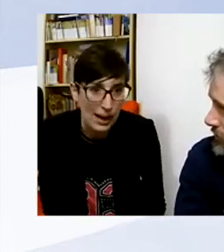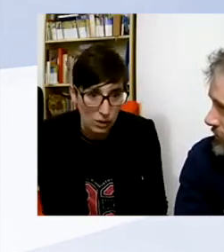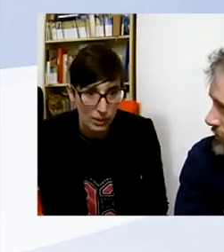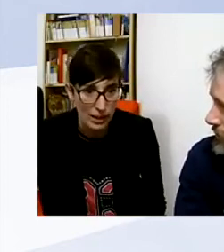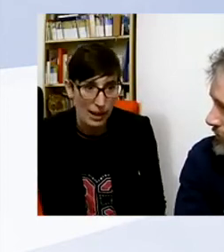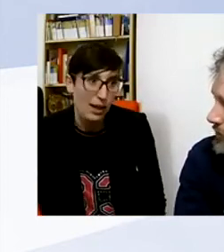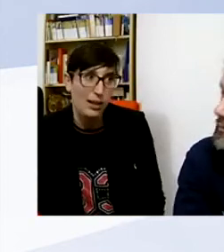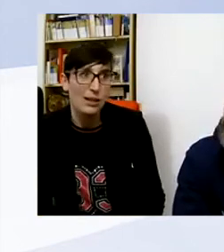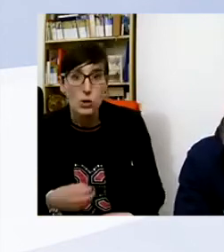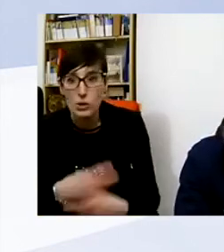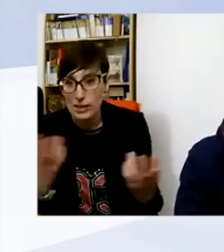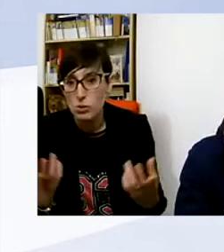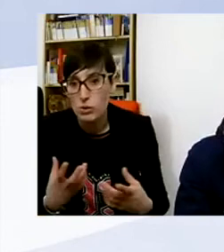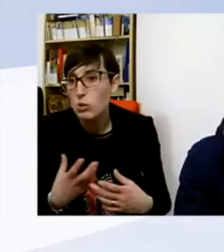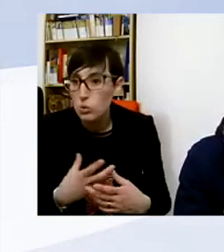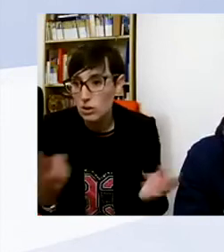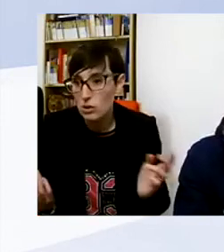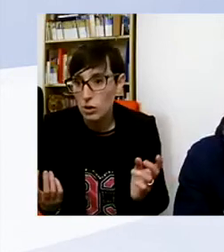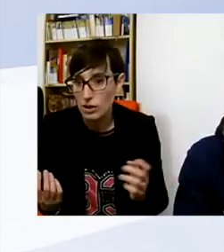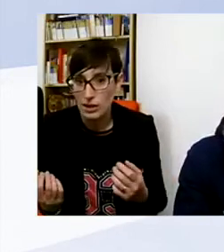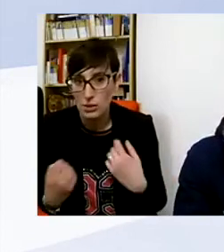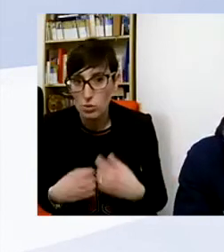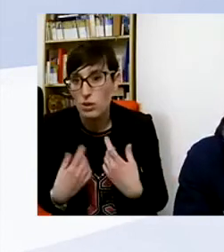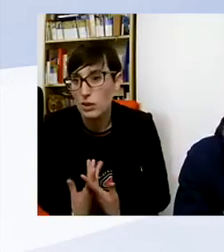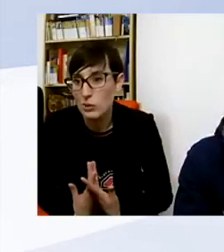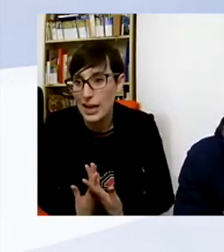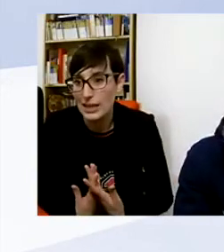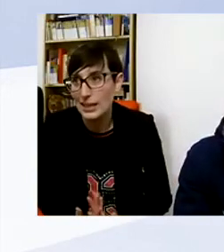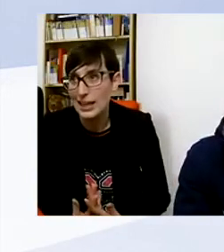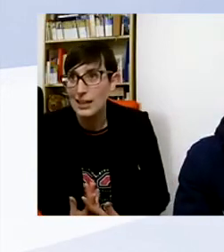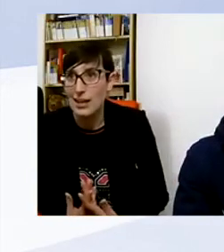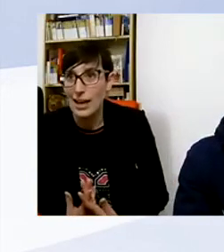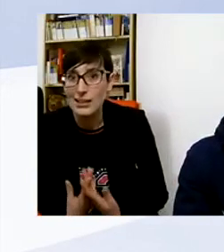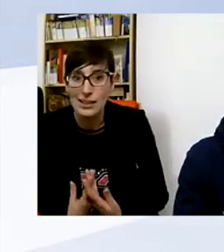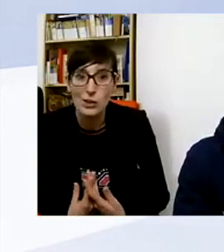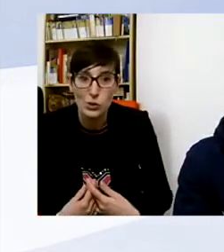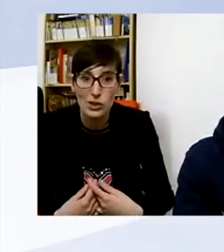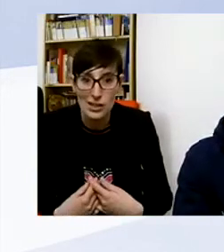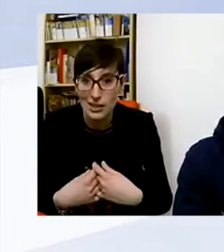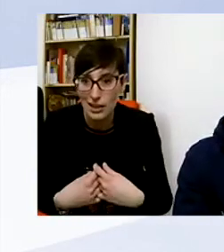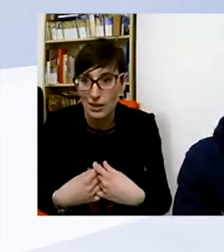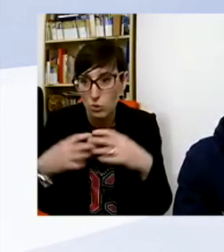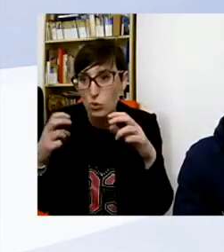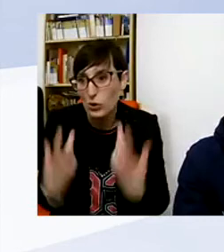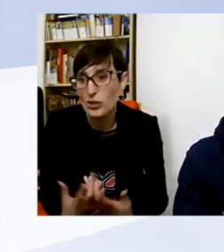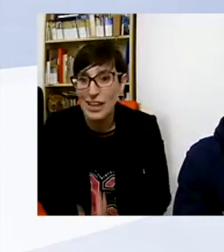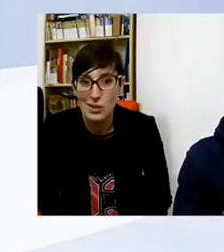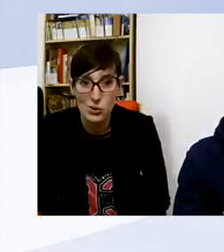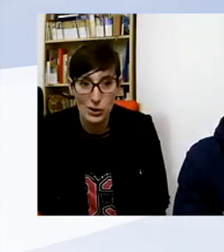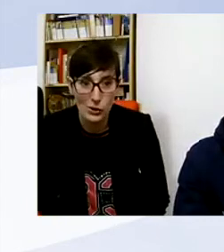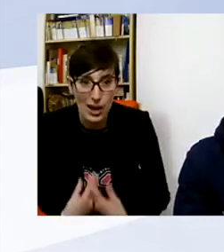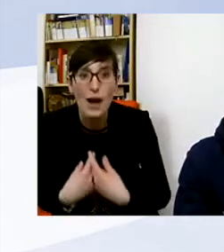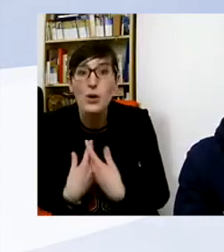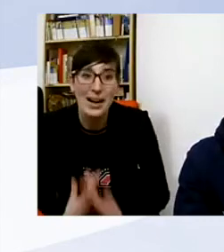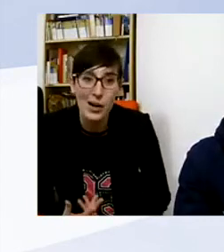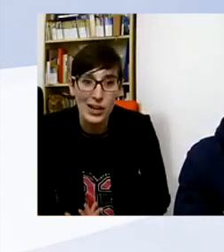una mano, perché in un contesto dove sono tutti sordi e tu sei l'unico udente, ti rendi conto di essere tu quello diverso,